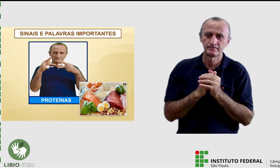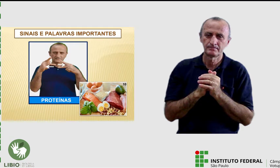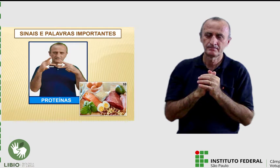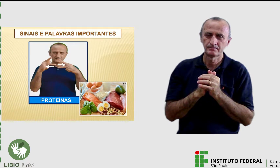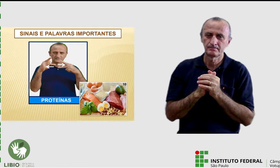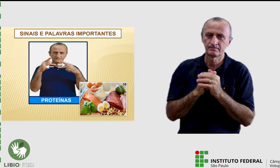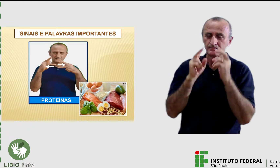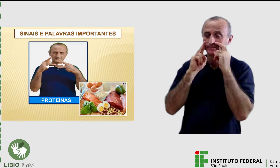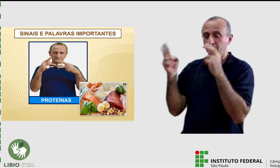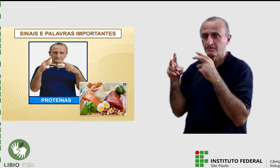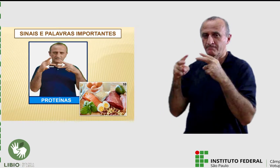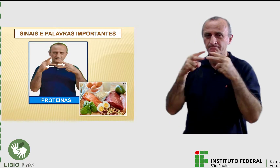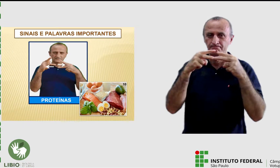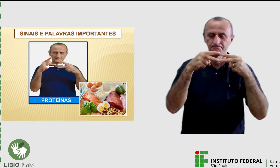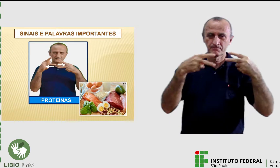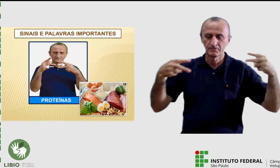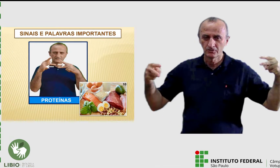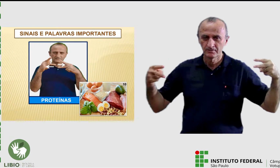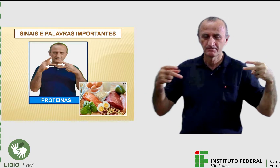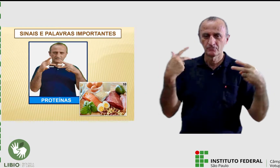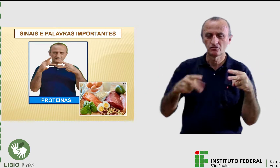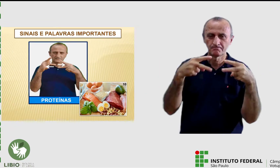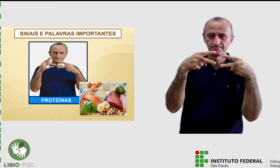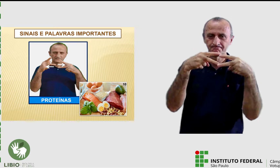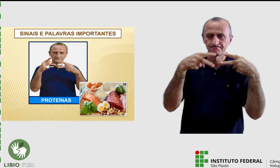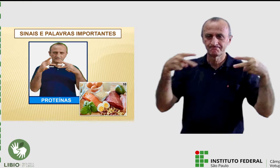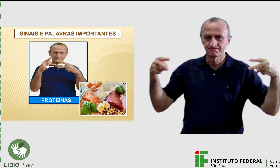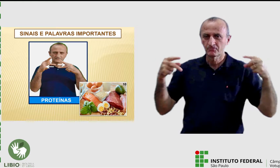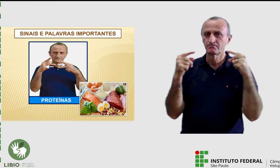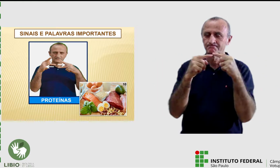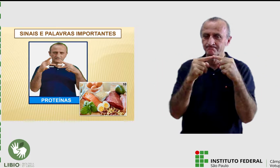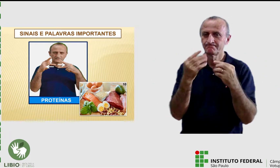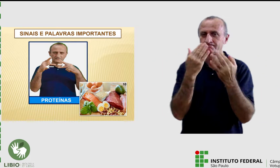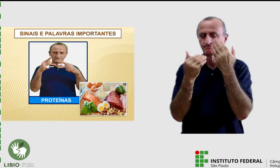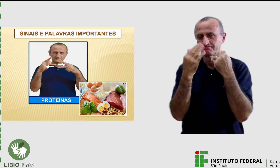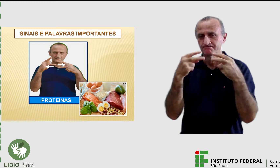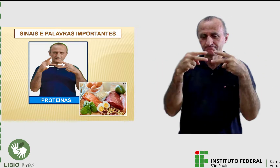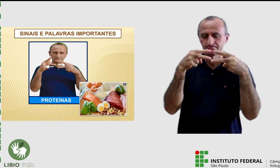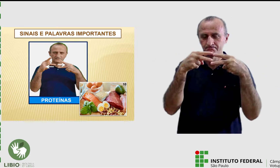Veja o sinal de proteínas, proteínas. Relacionado a alimentos, a comida.